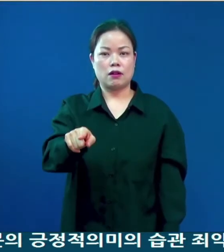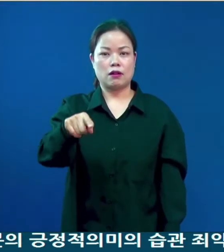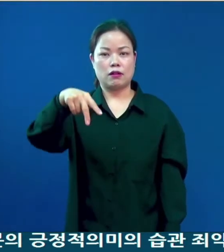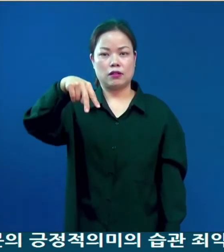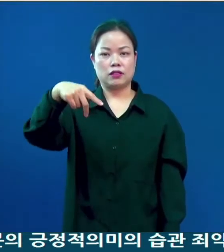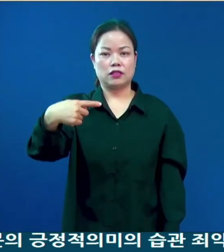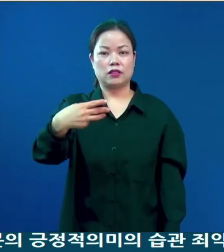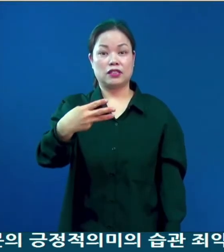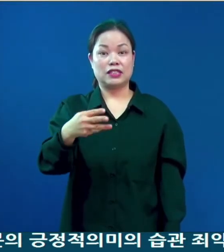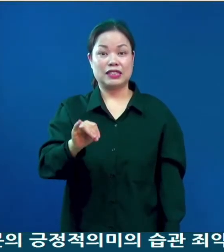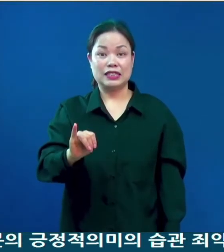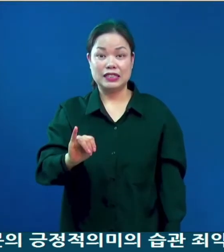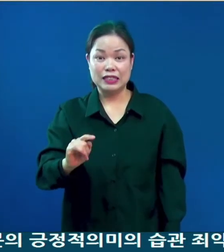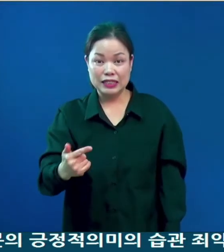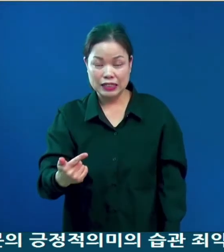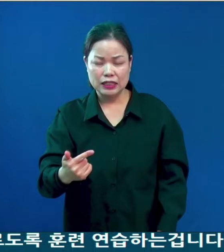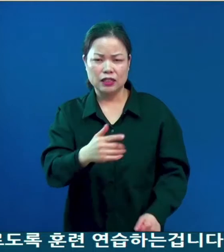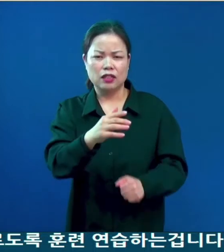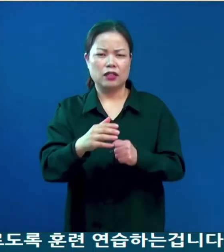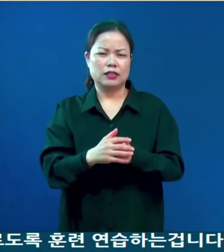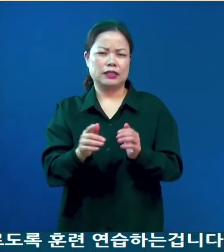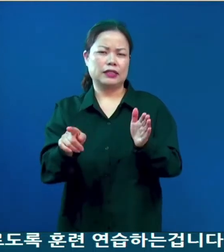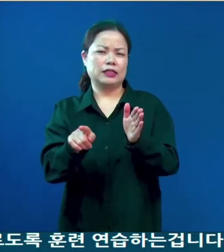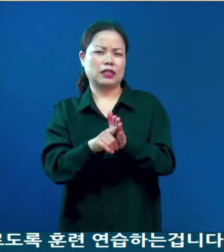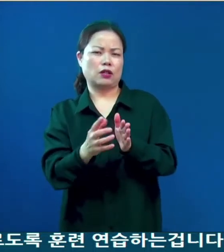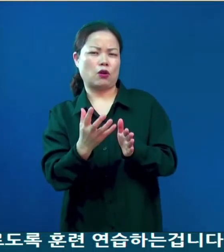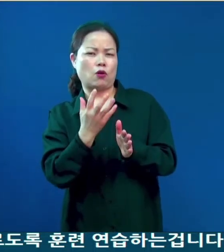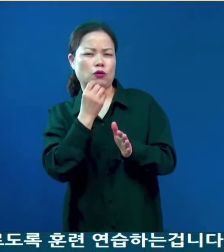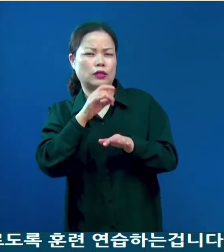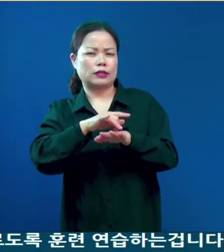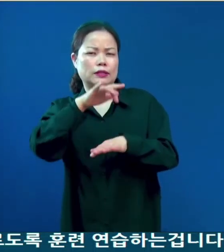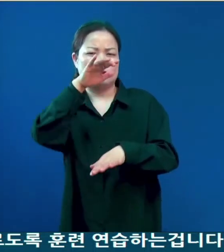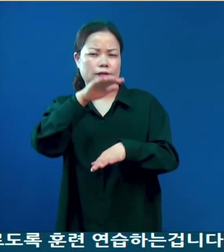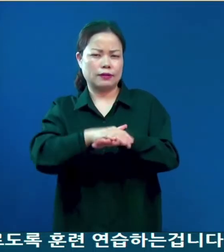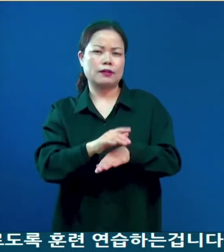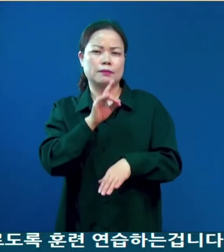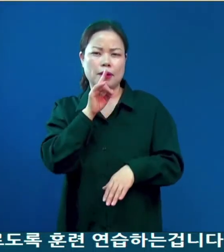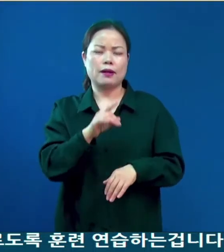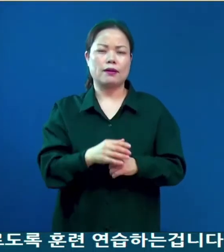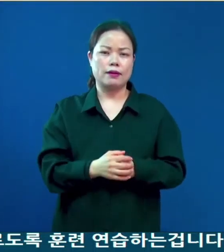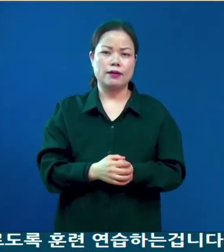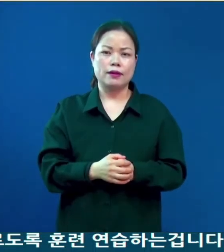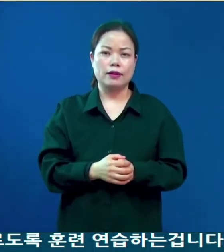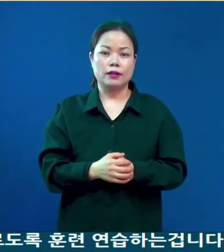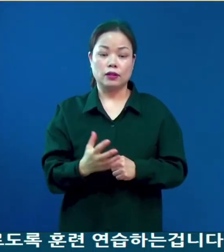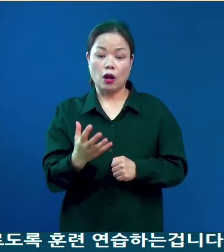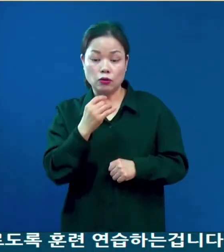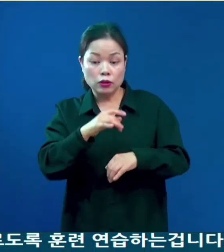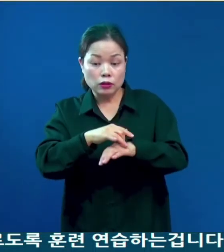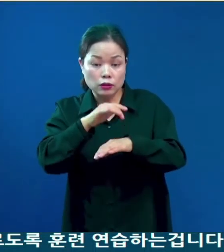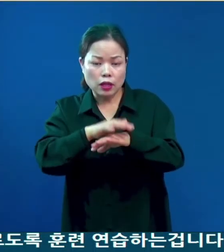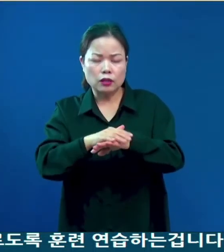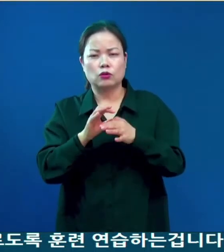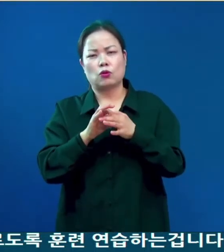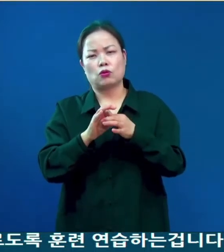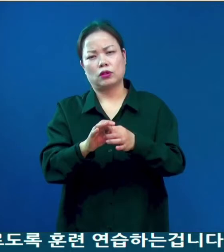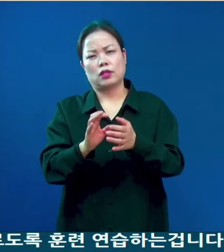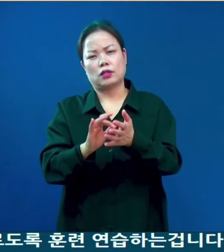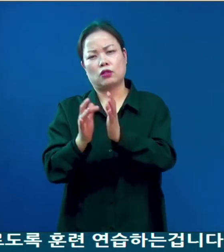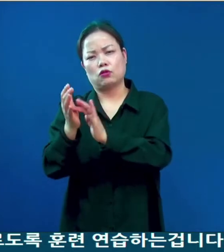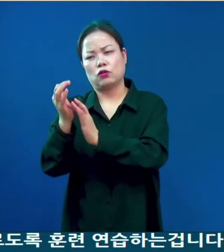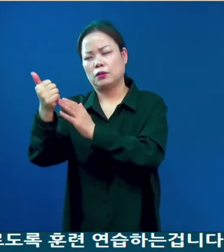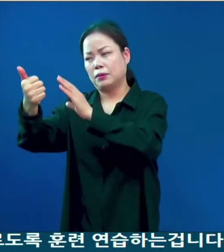이야기합니다. 신앙이란 거룩한 습관을 만들어가는 것이다, 이렇게 얘기하고요. 거룩한 습관을 통해서